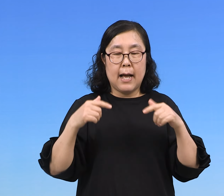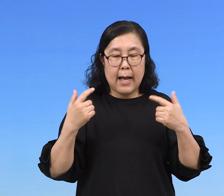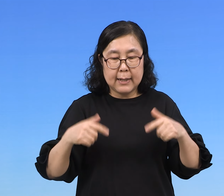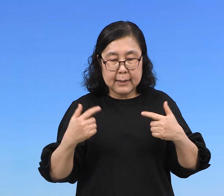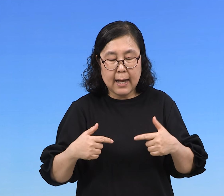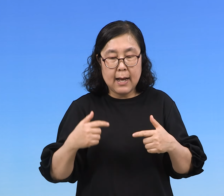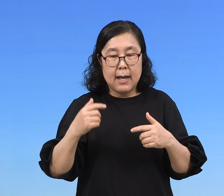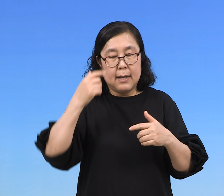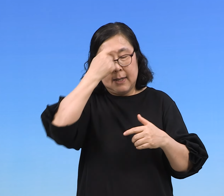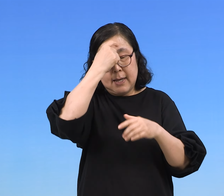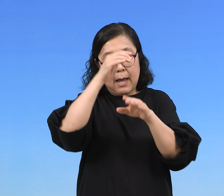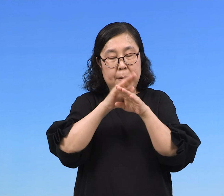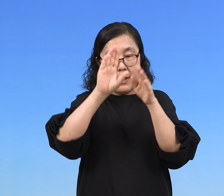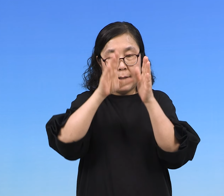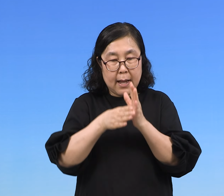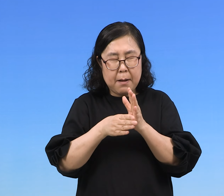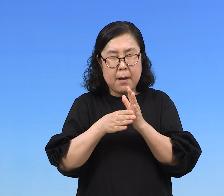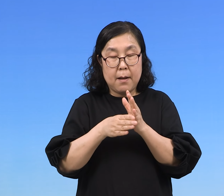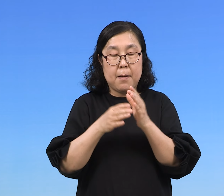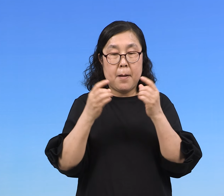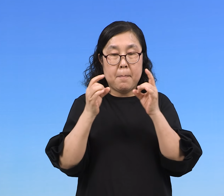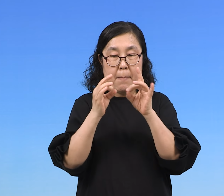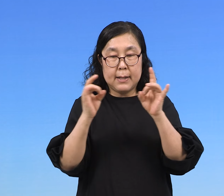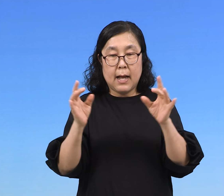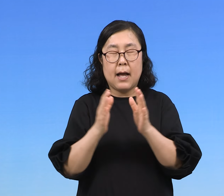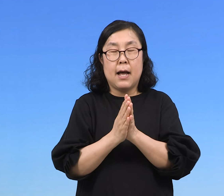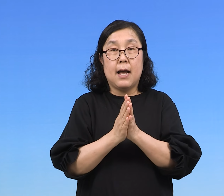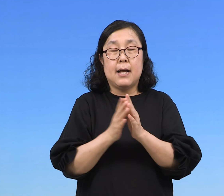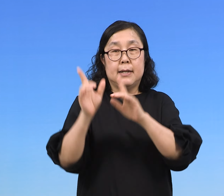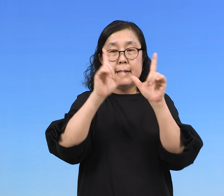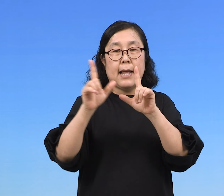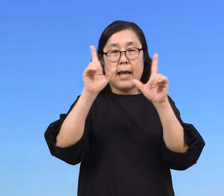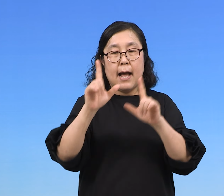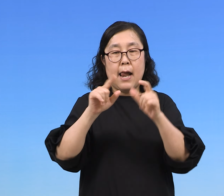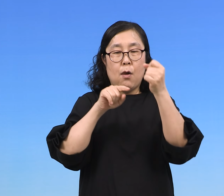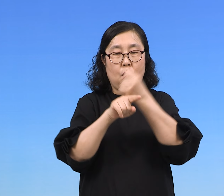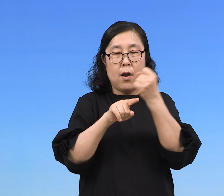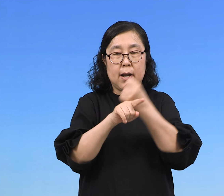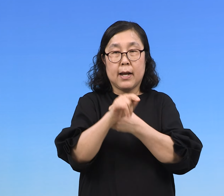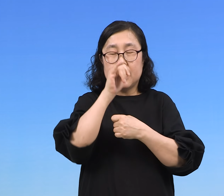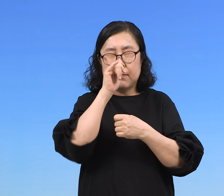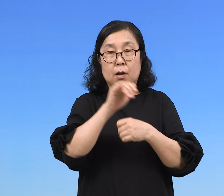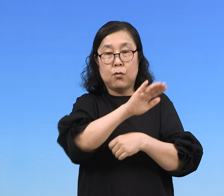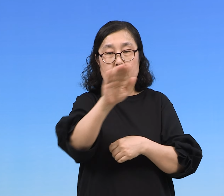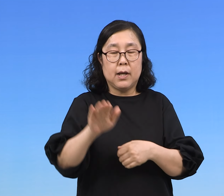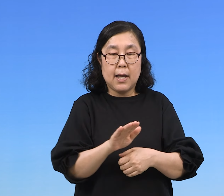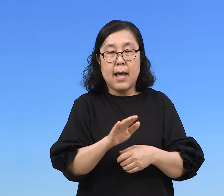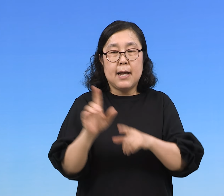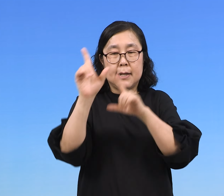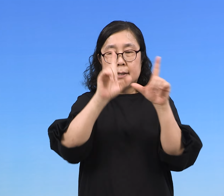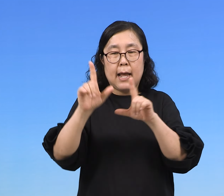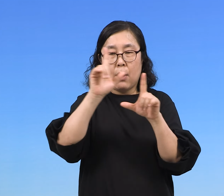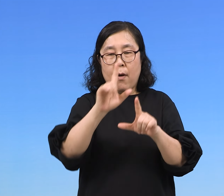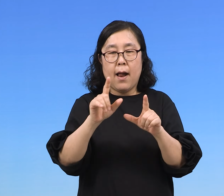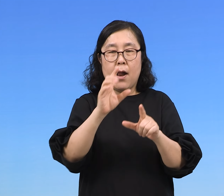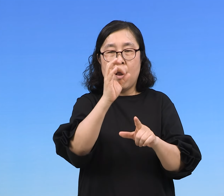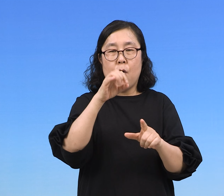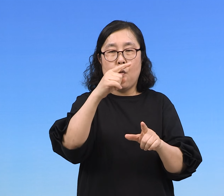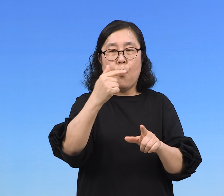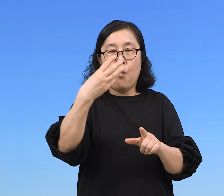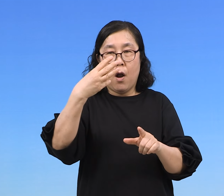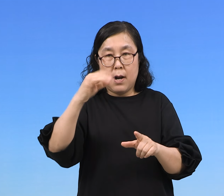SFC 강령을 외우게 하는데, 그 중에서 생활 원리, 잊혀지지 않는 이 선포가 이겁니다. 우리의 생활 원리는 다음과